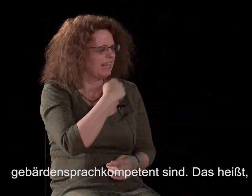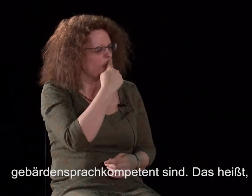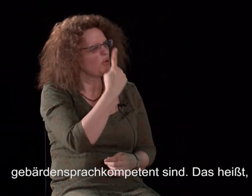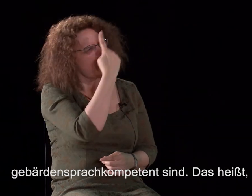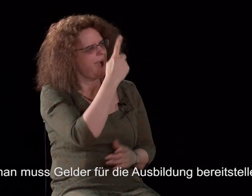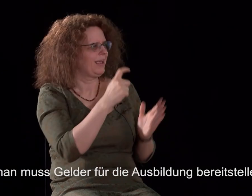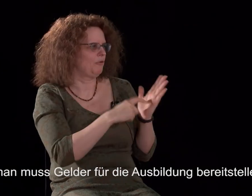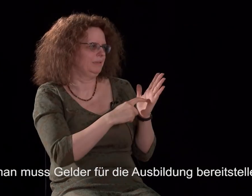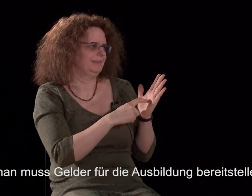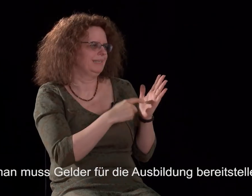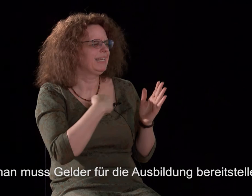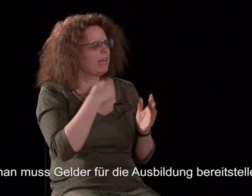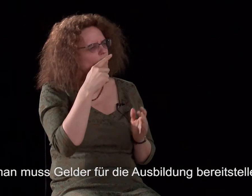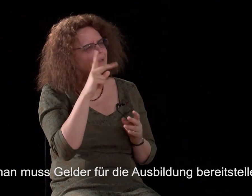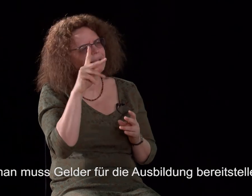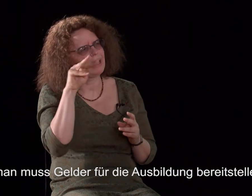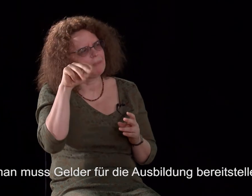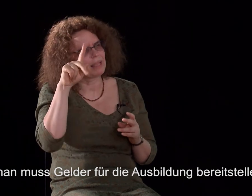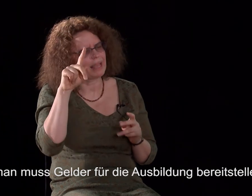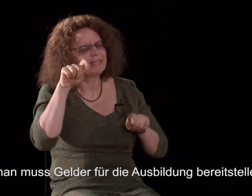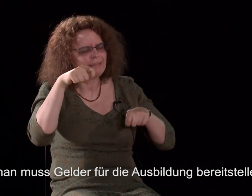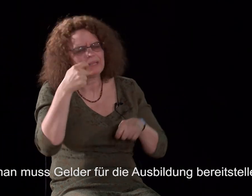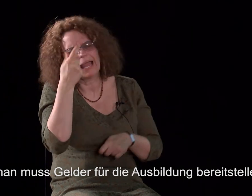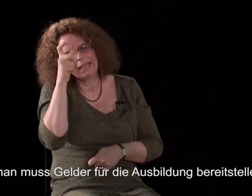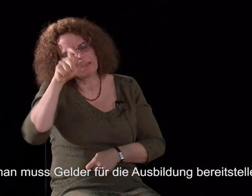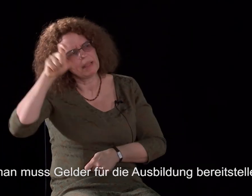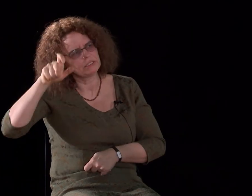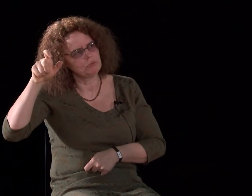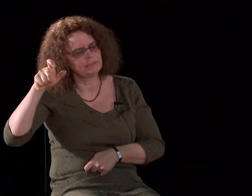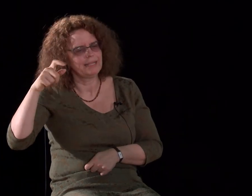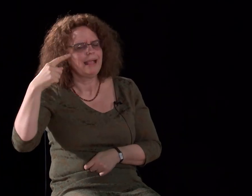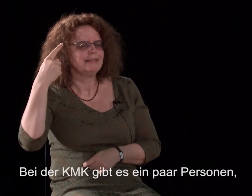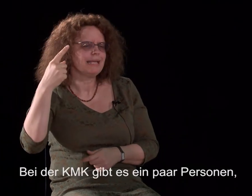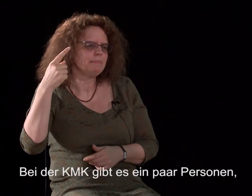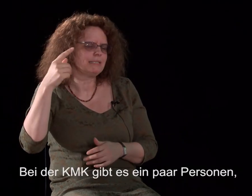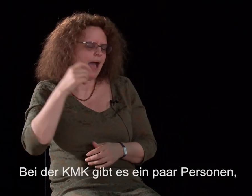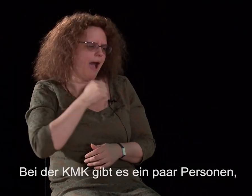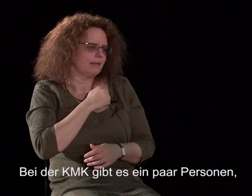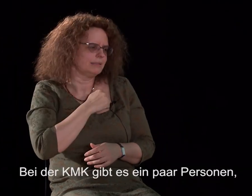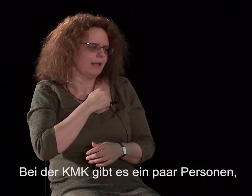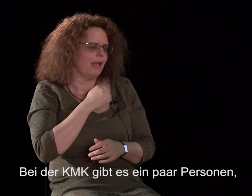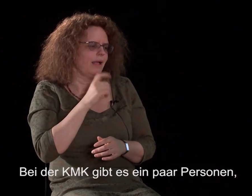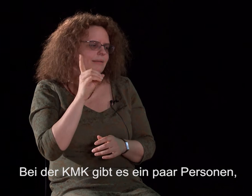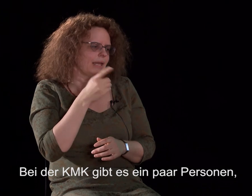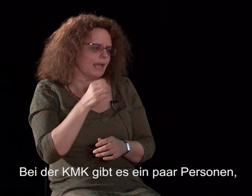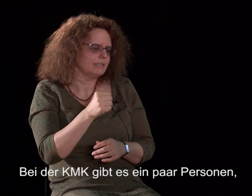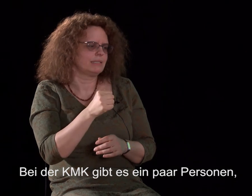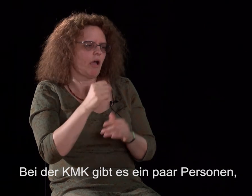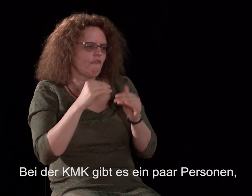das heißt, man muss Gelder bereitstellen für diese Ausbildung. Und na ja, bei der KMK gibt es ein paar Personen,